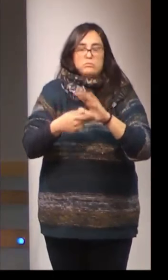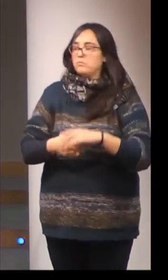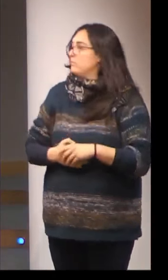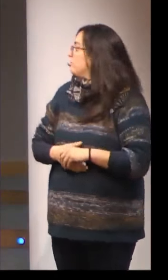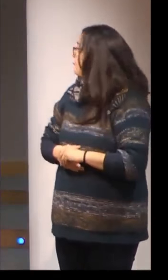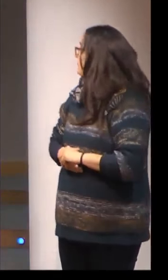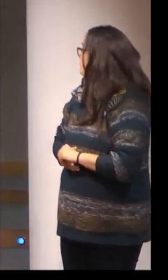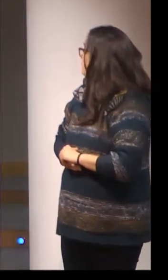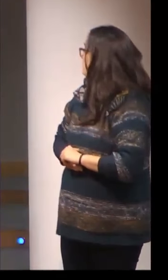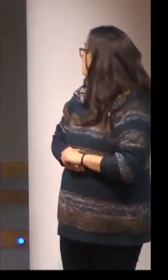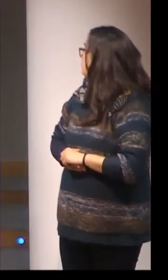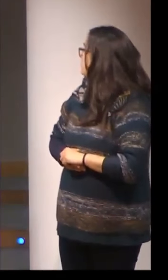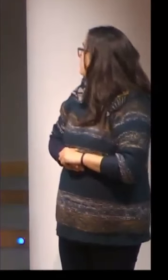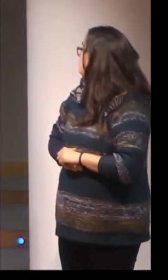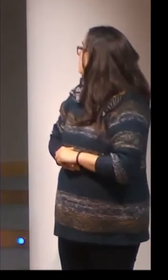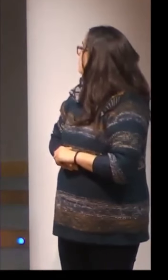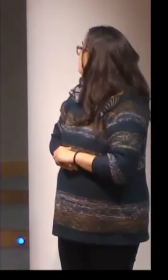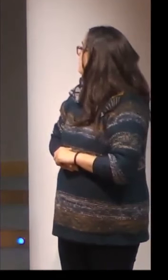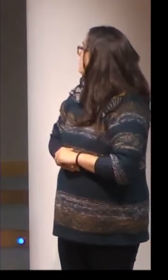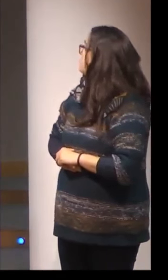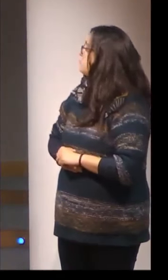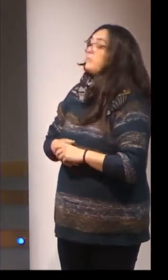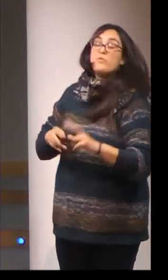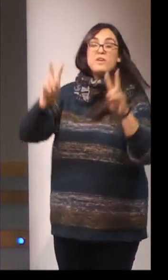esta difusión accesible a través de la lengua de signos.